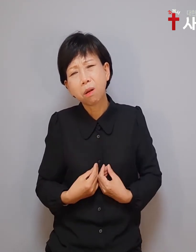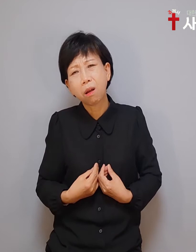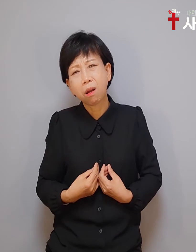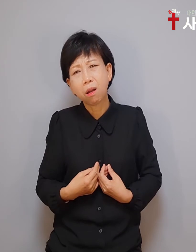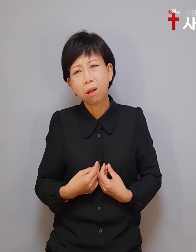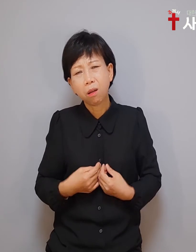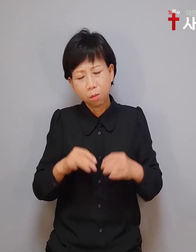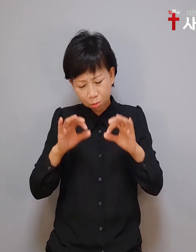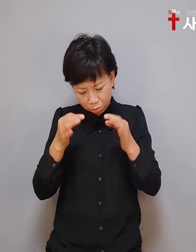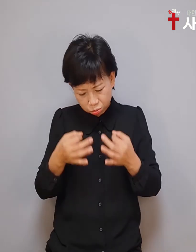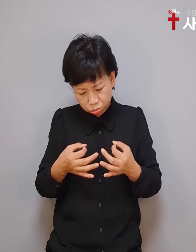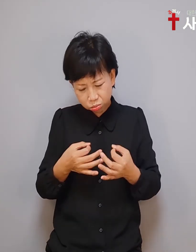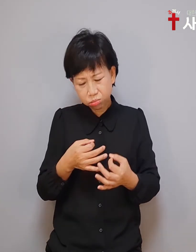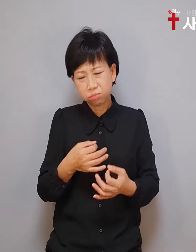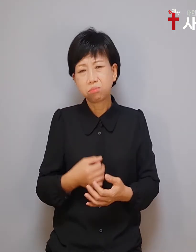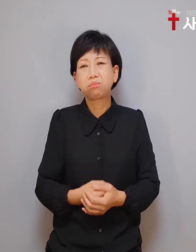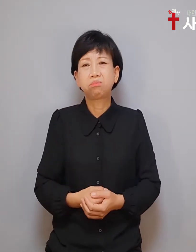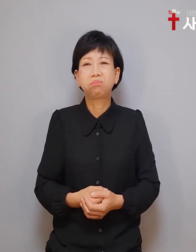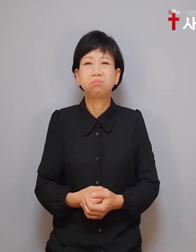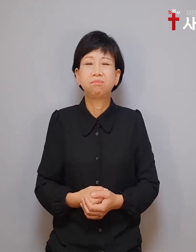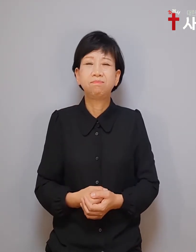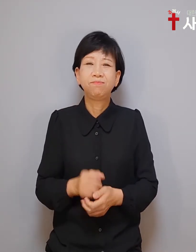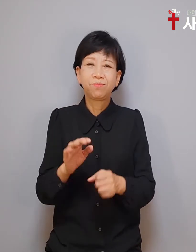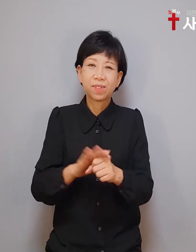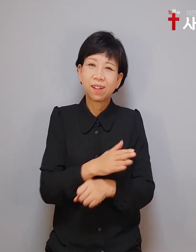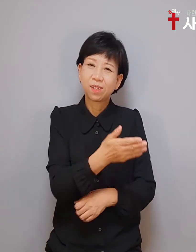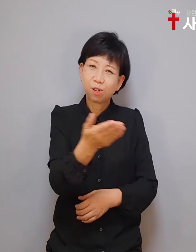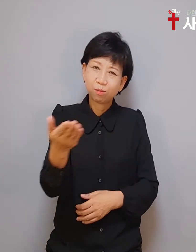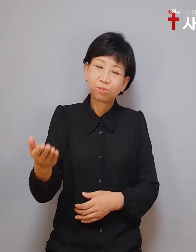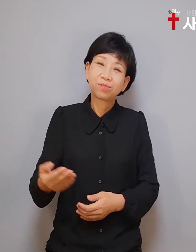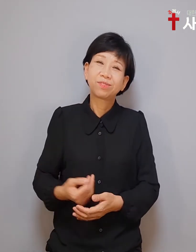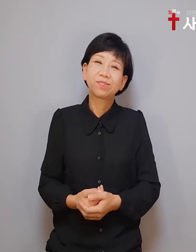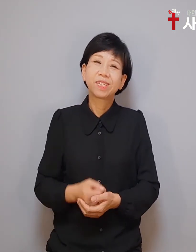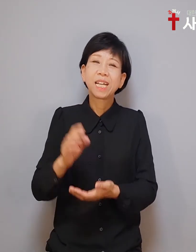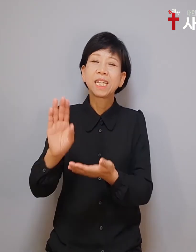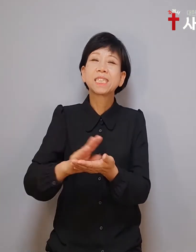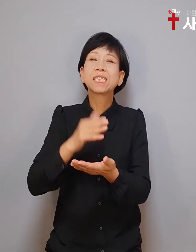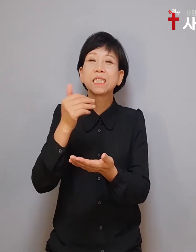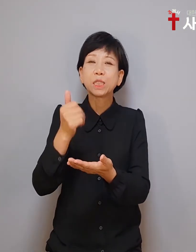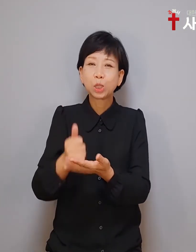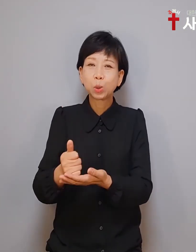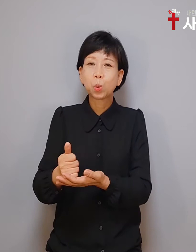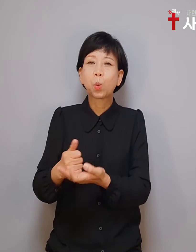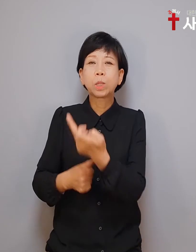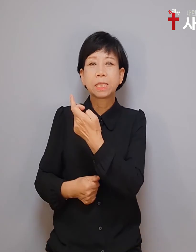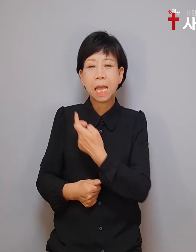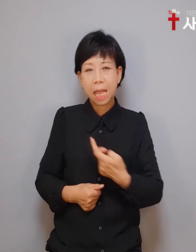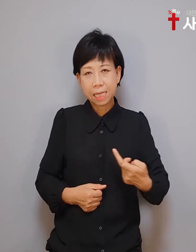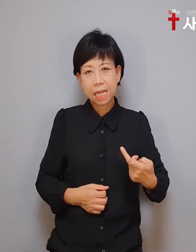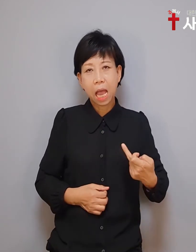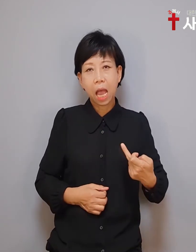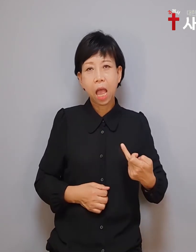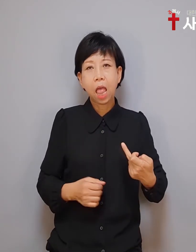거지요. 사랑하는 성도 여러분, 그리스도의 제자로 우리의 믿음이